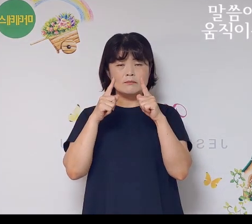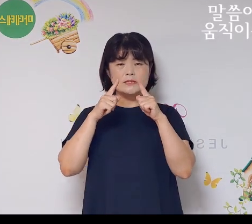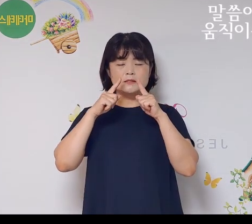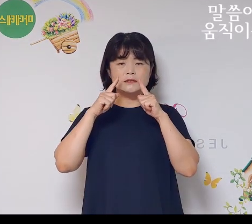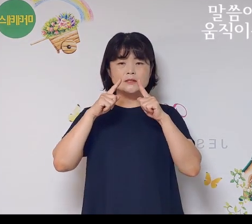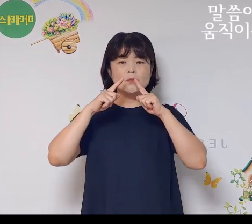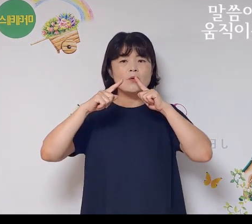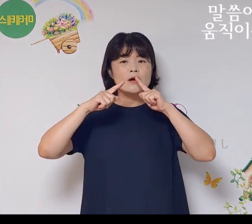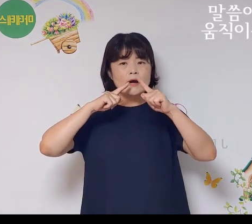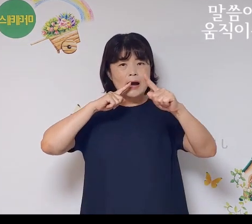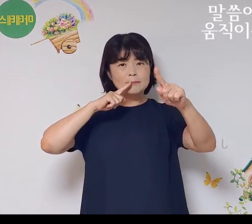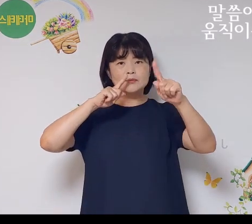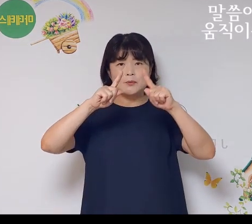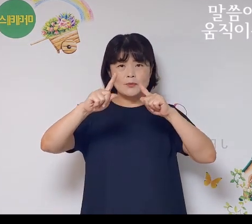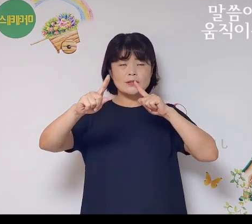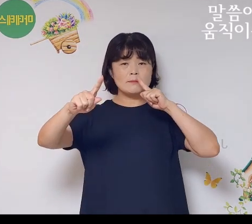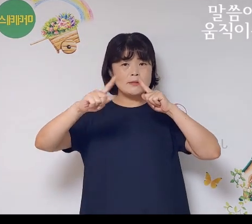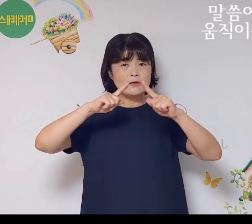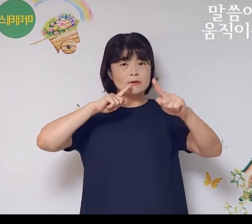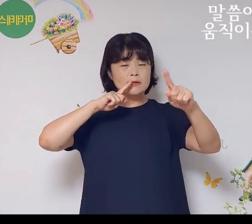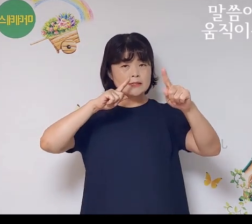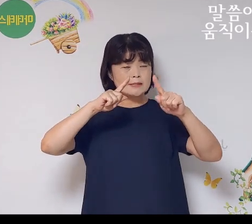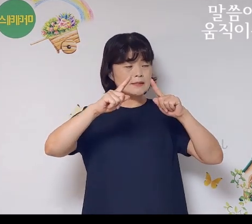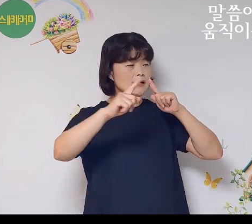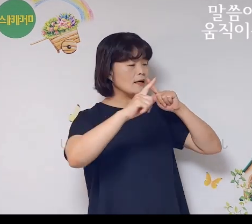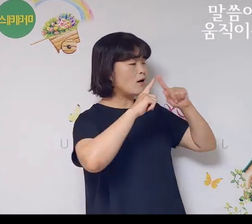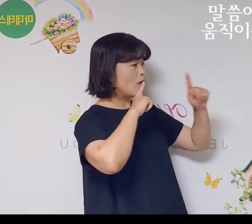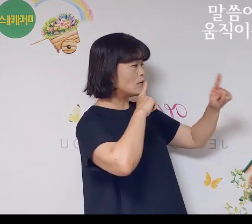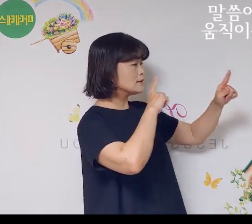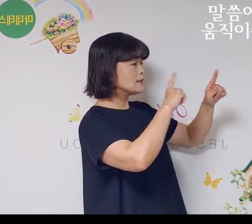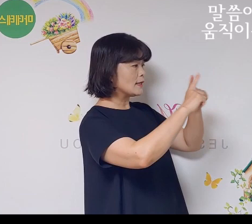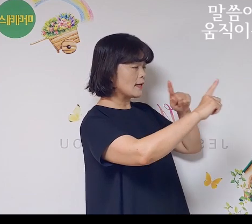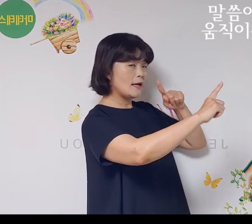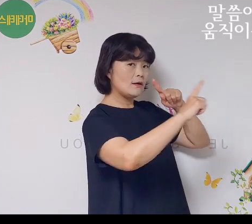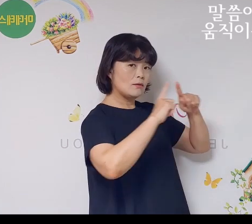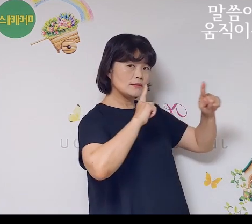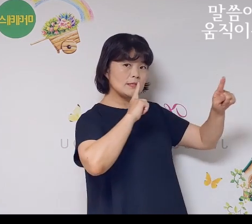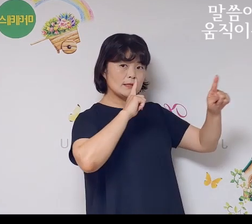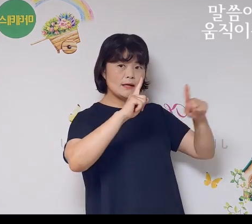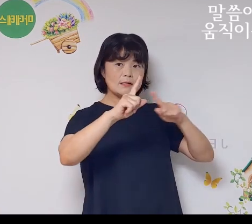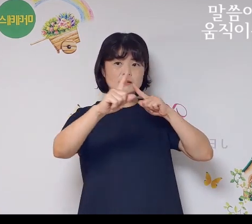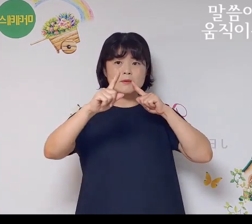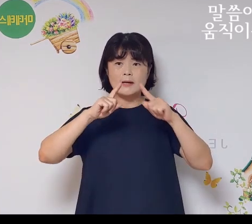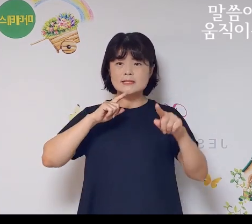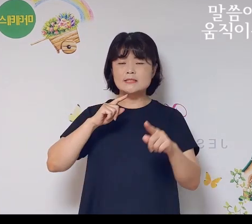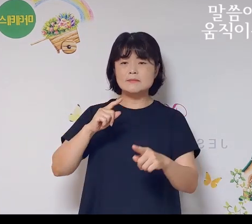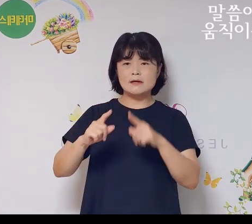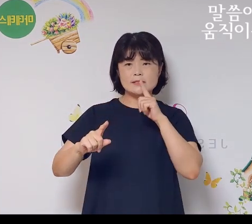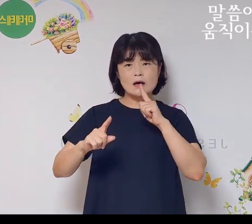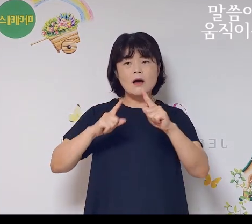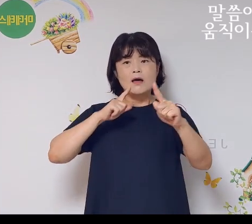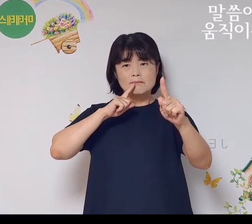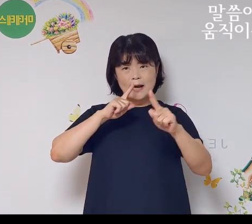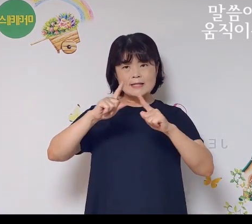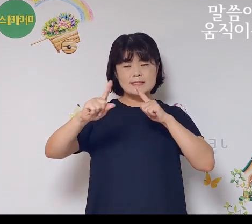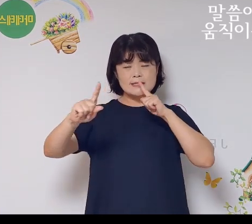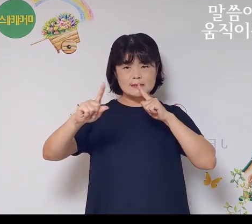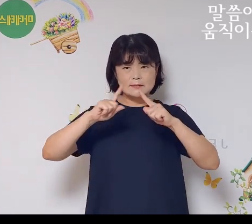검지를 드시고 앞으로 이렇게 밀어내시듯이 약간 어긋나게 하시면 말씀이에요. 그래서